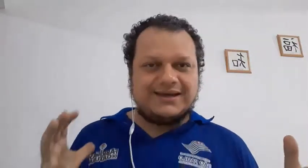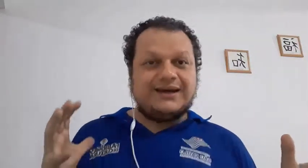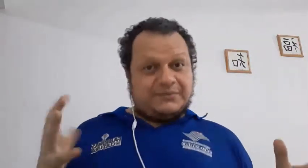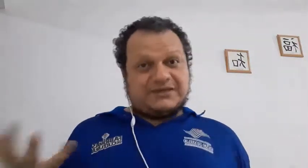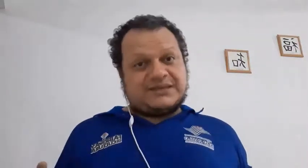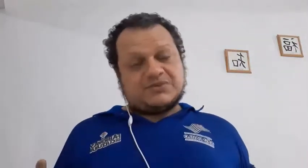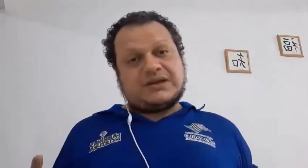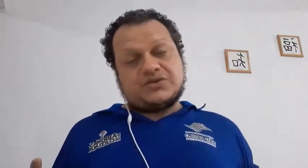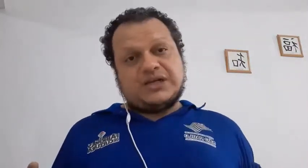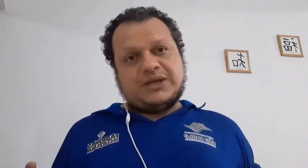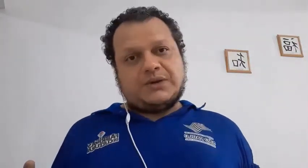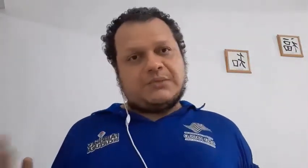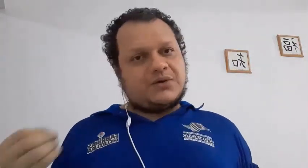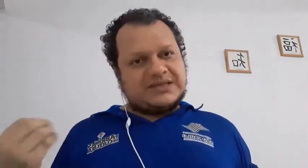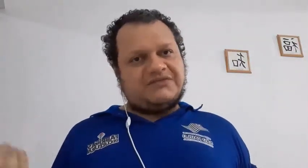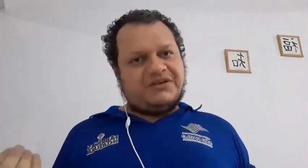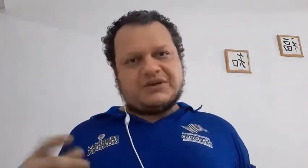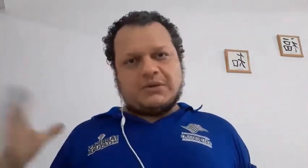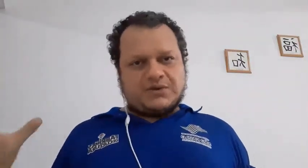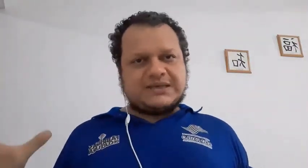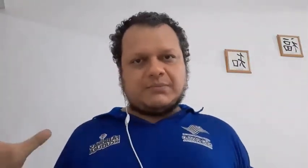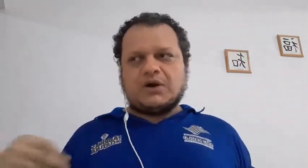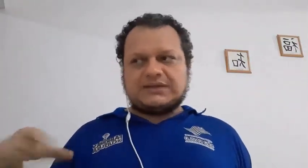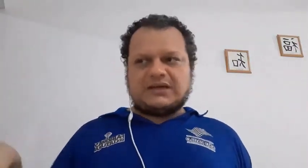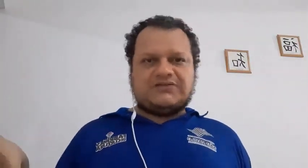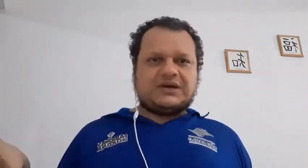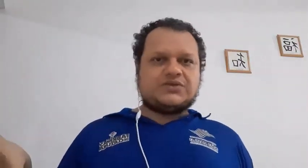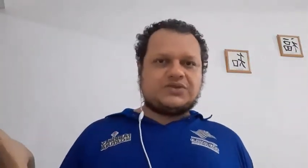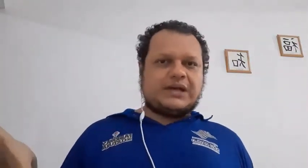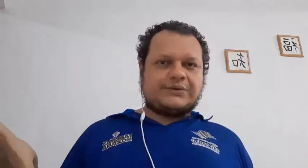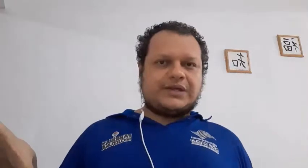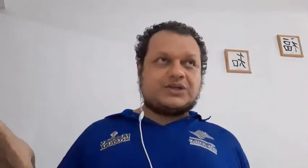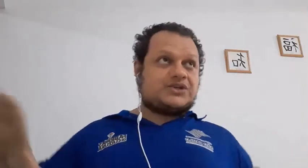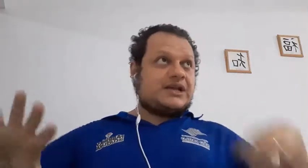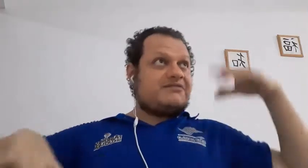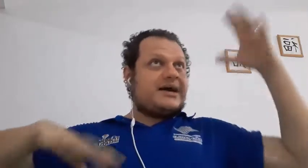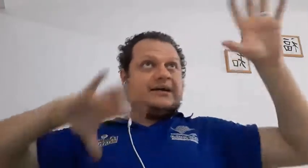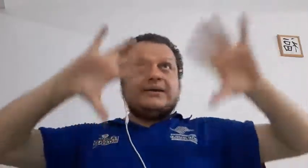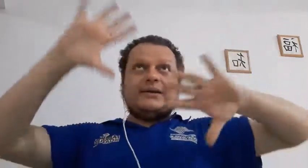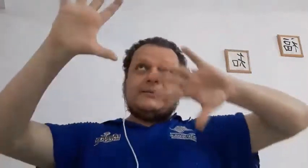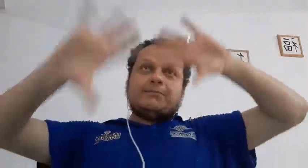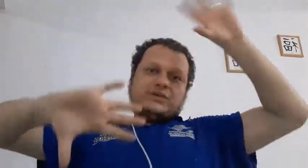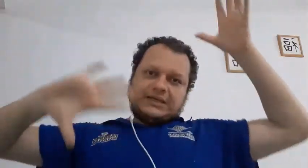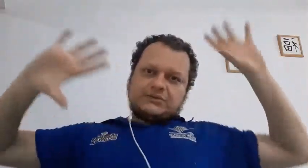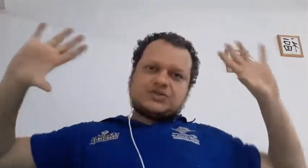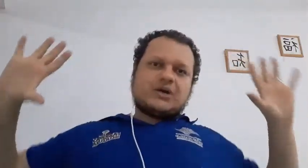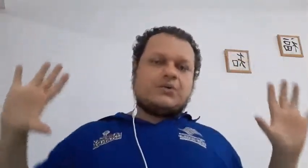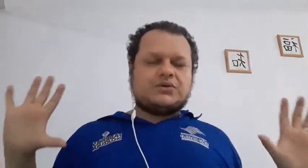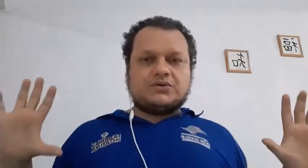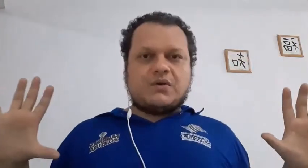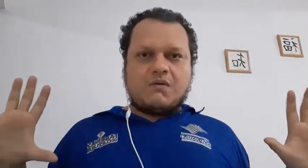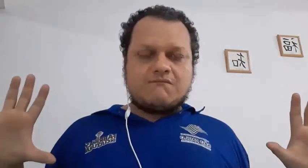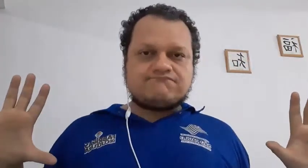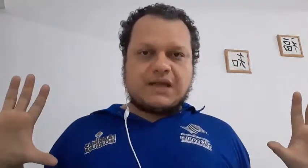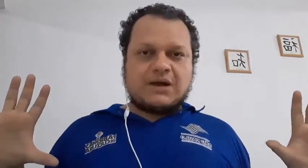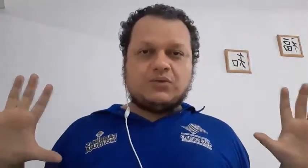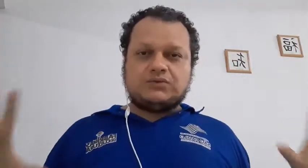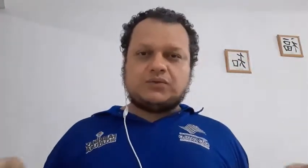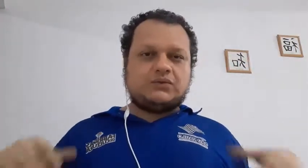Porque estamos falando de língua, é uma coisa viva, não é uma coisa morta que fica no dicionário, né, gente? Ela vai mudando de acordo com a cultura,